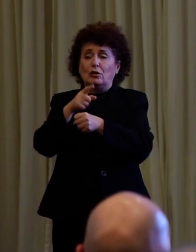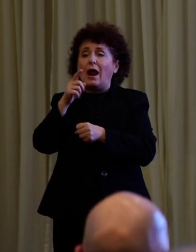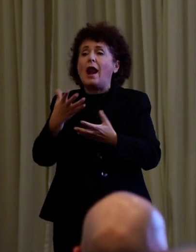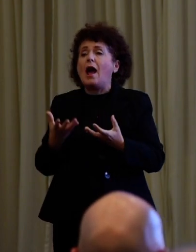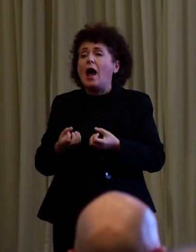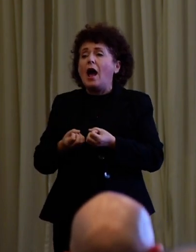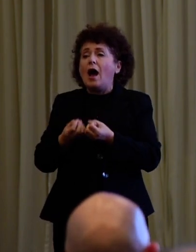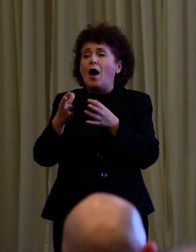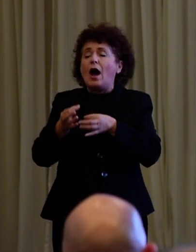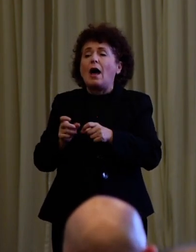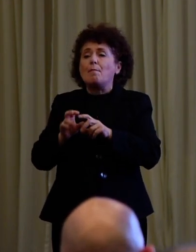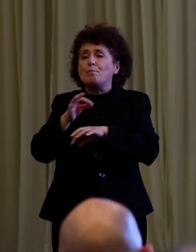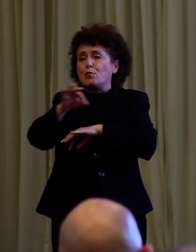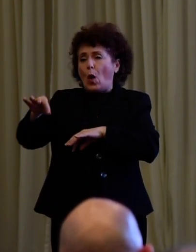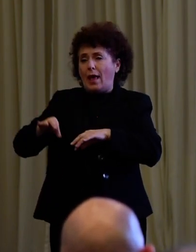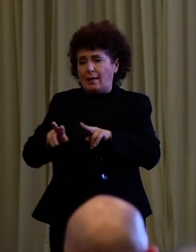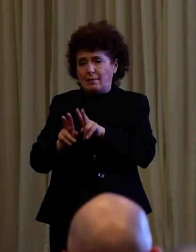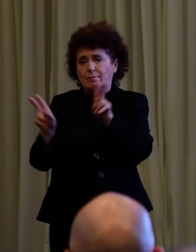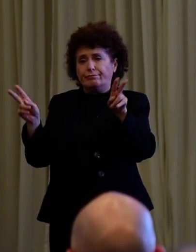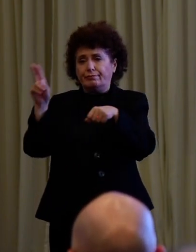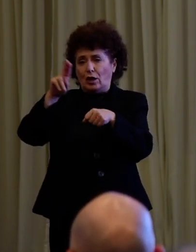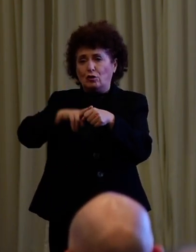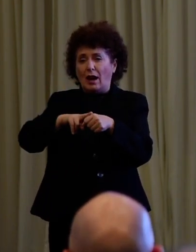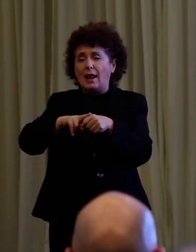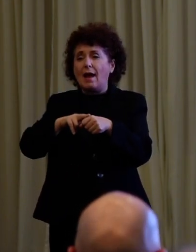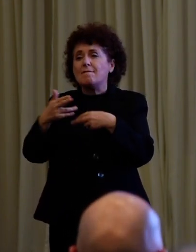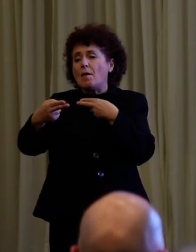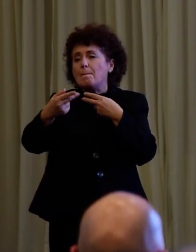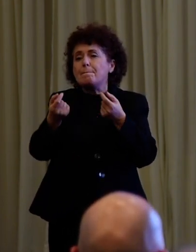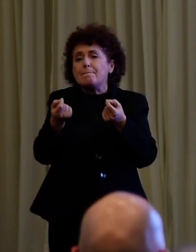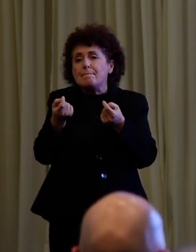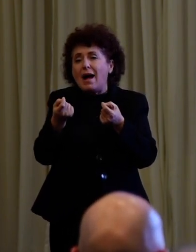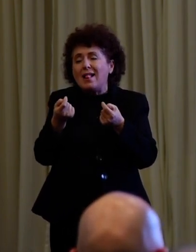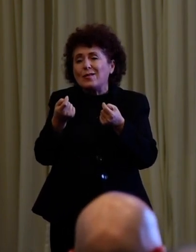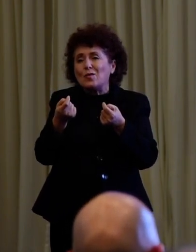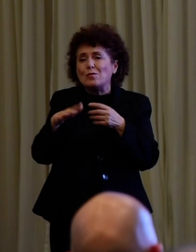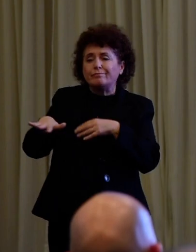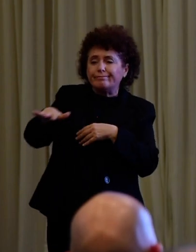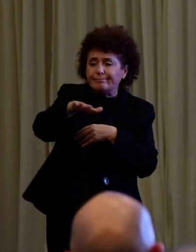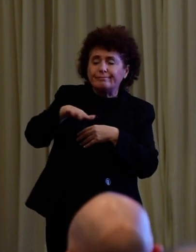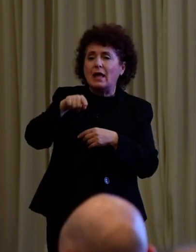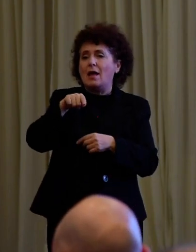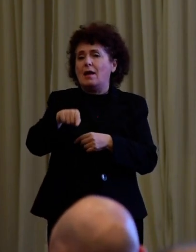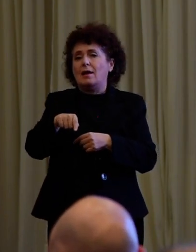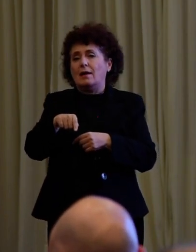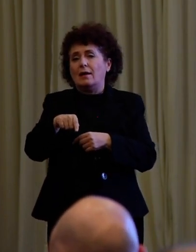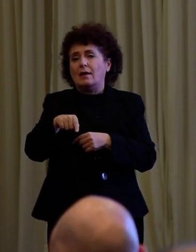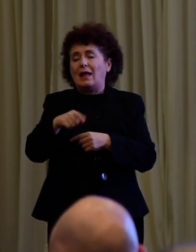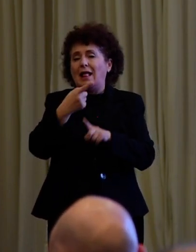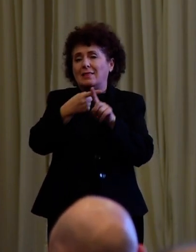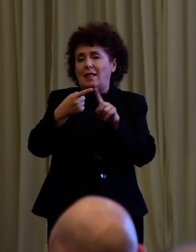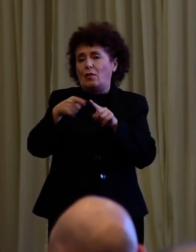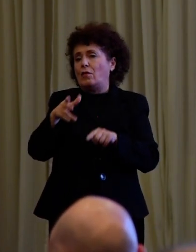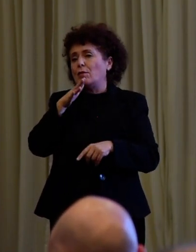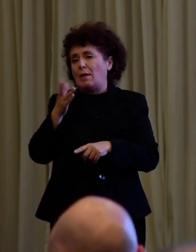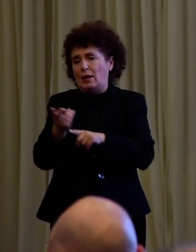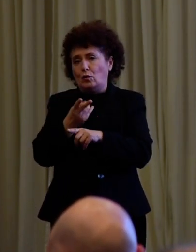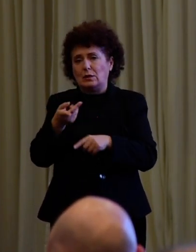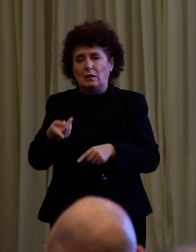одржливите проектни решенија во помалку развиените, односно во регионалните делови од